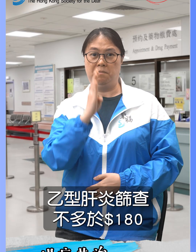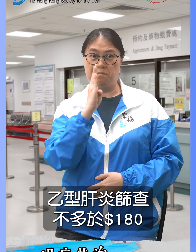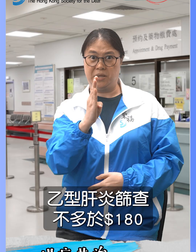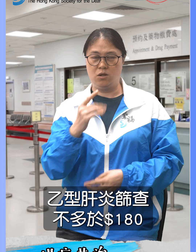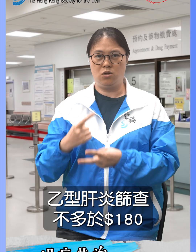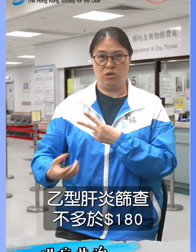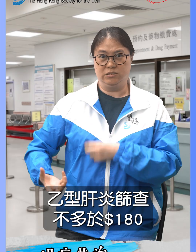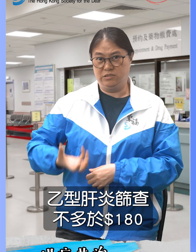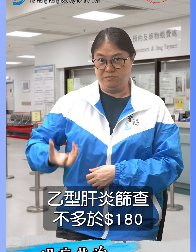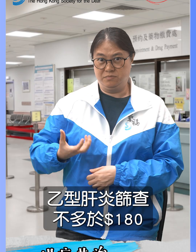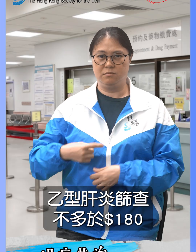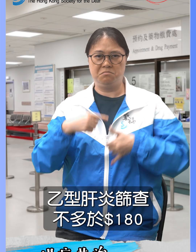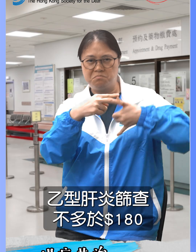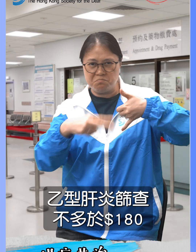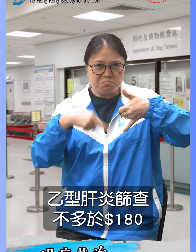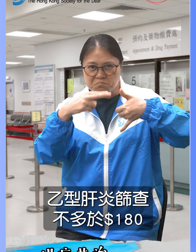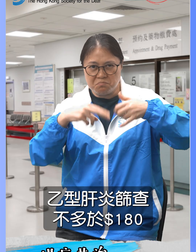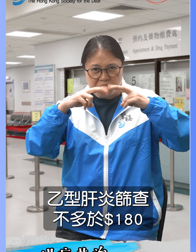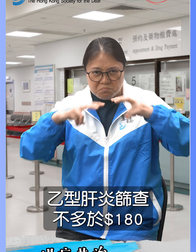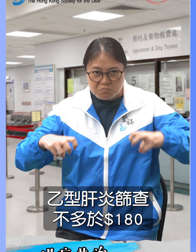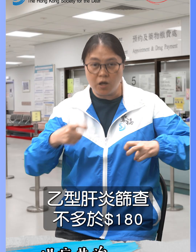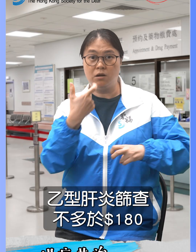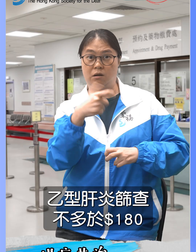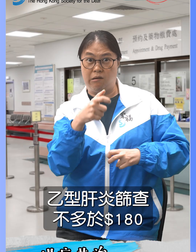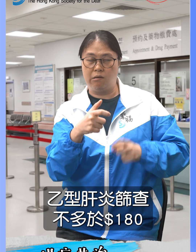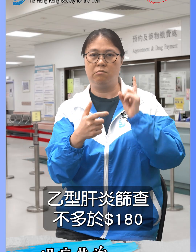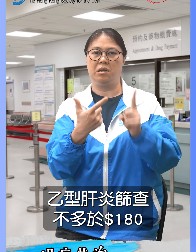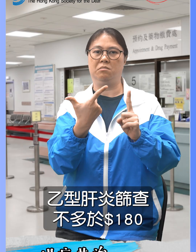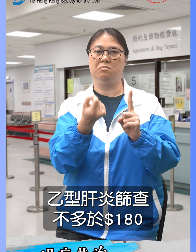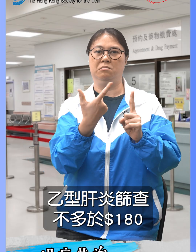乙型肝炎篩查多於180蚊。